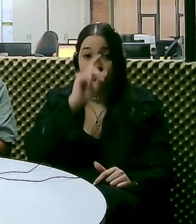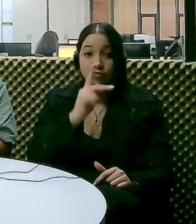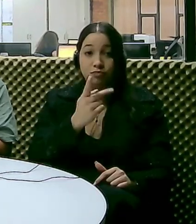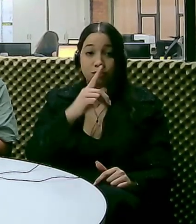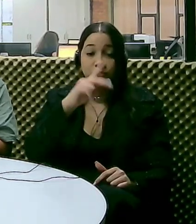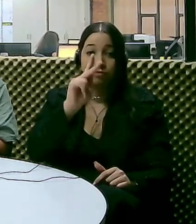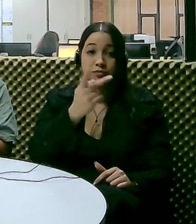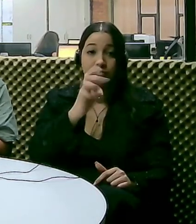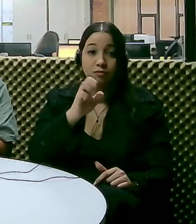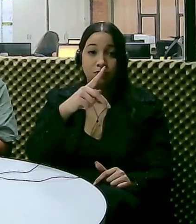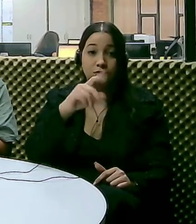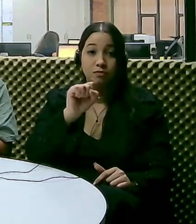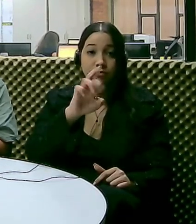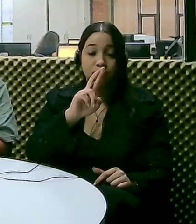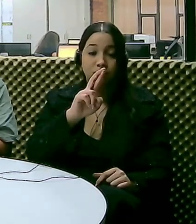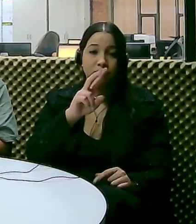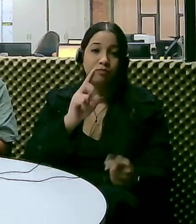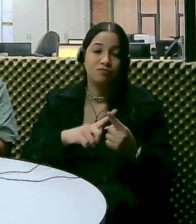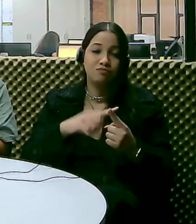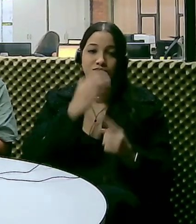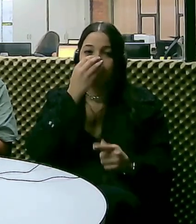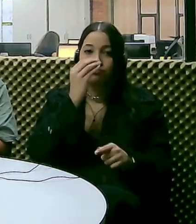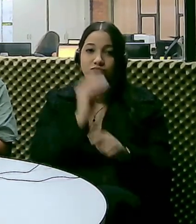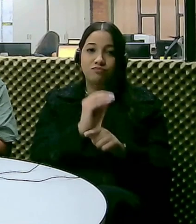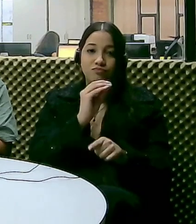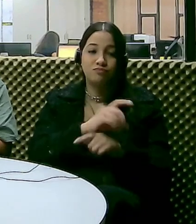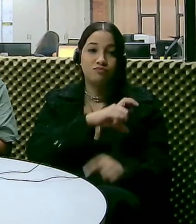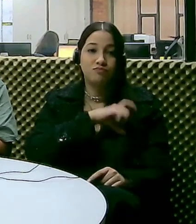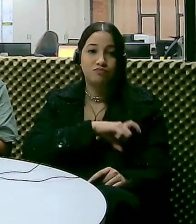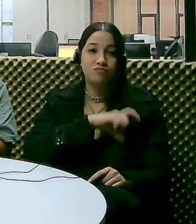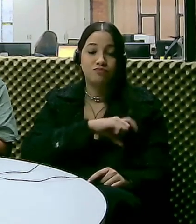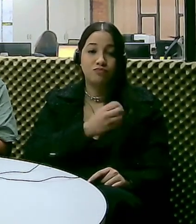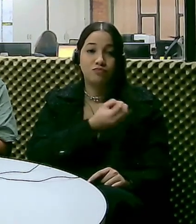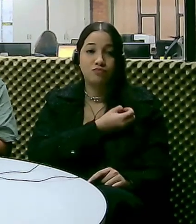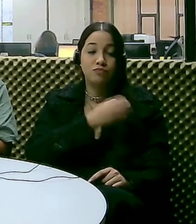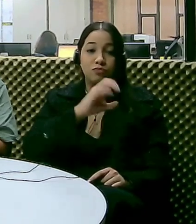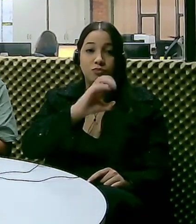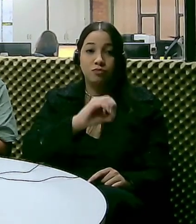EBSER, diante do descumprimento do convênio número